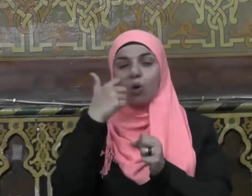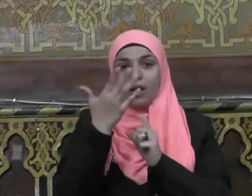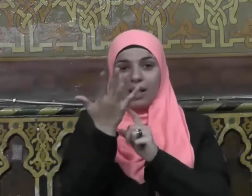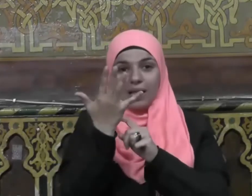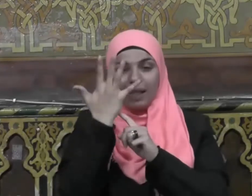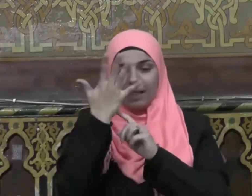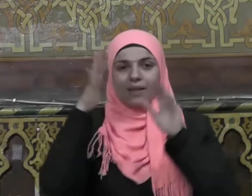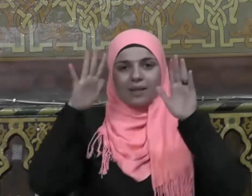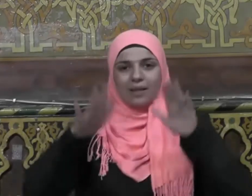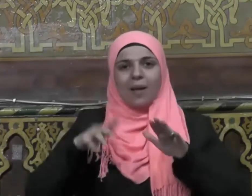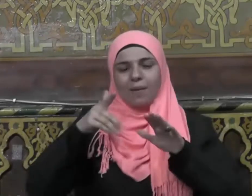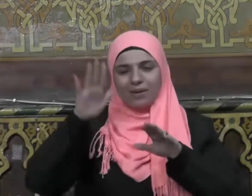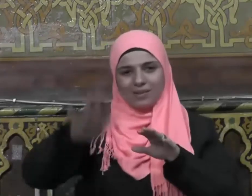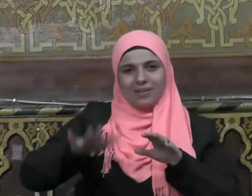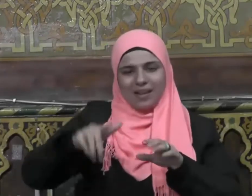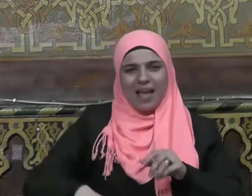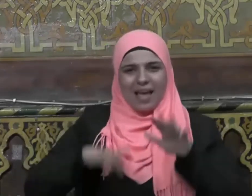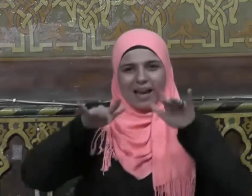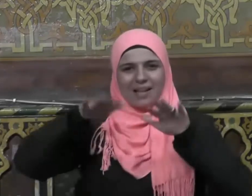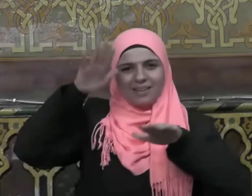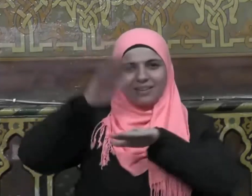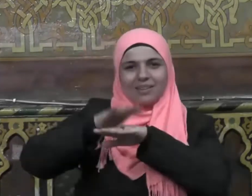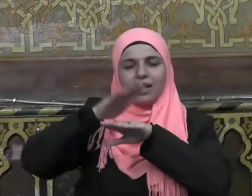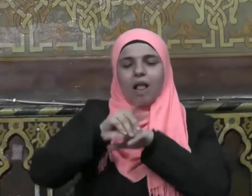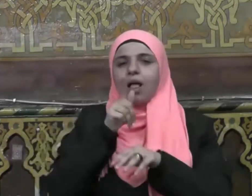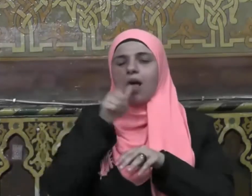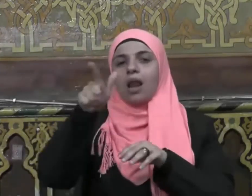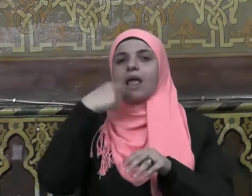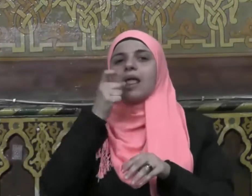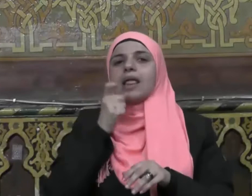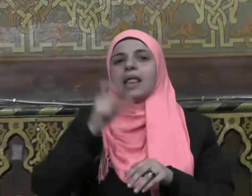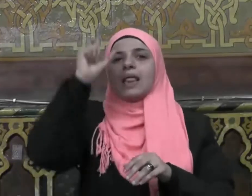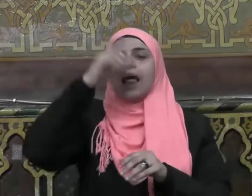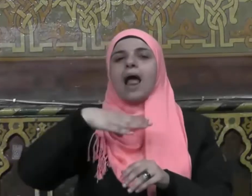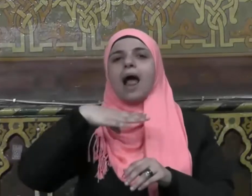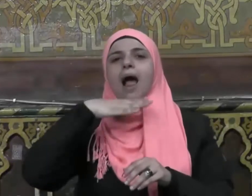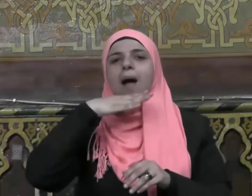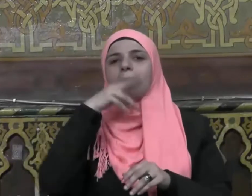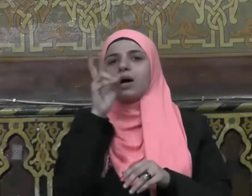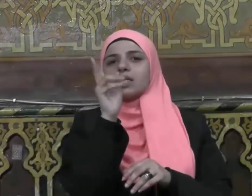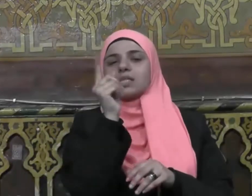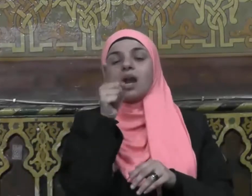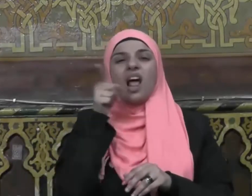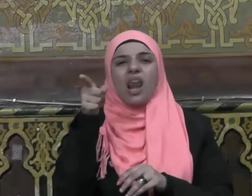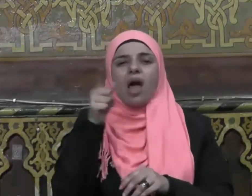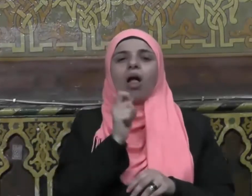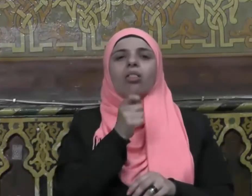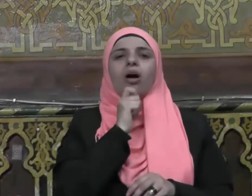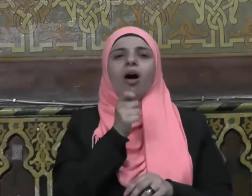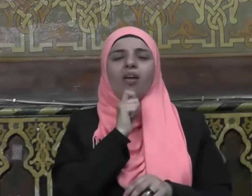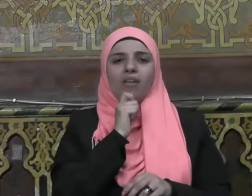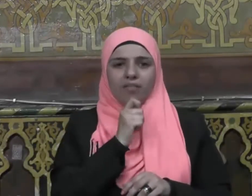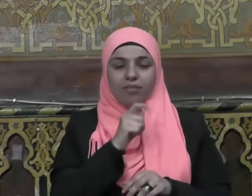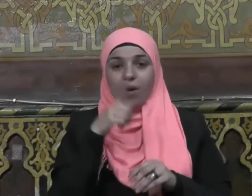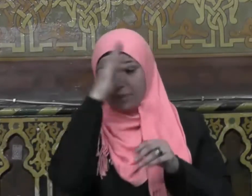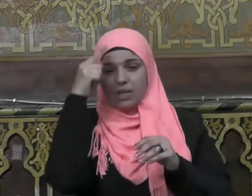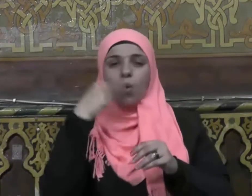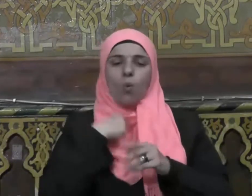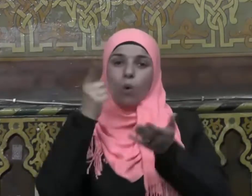منكبي ثم قال: يا أبا ذر، إنك ضعيف، وإنها أمانة،